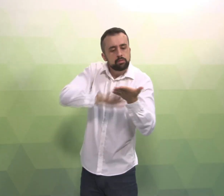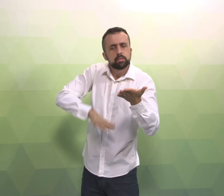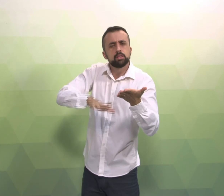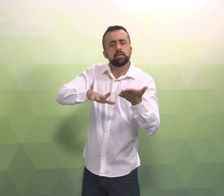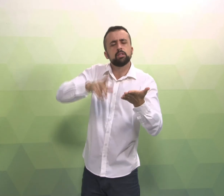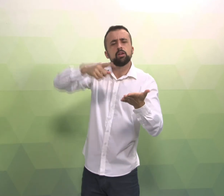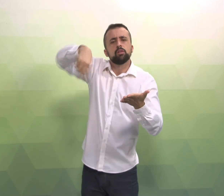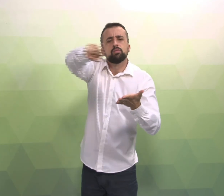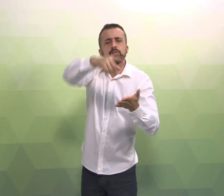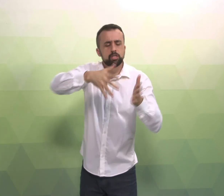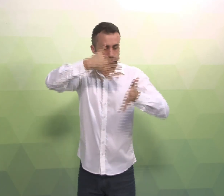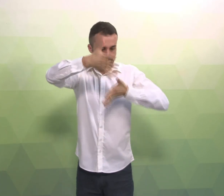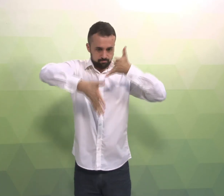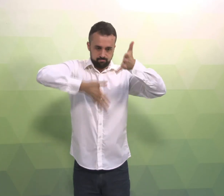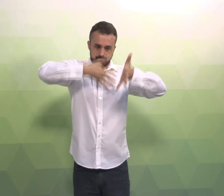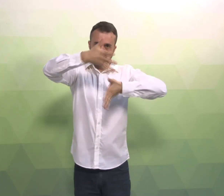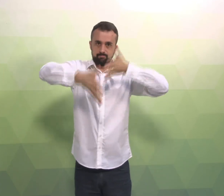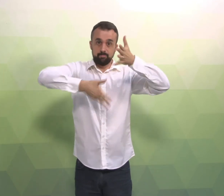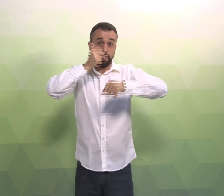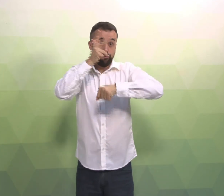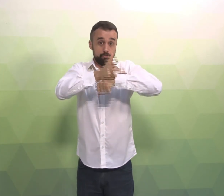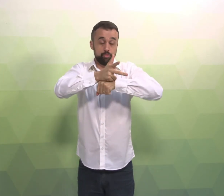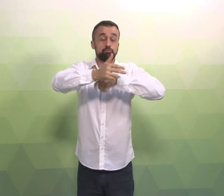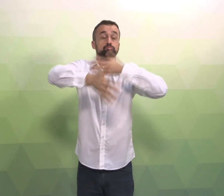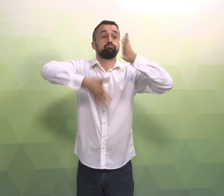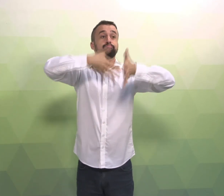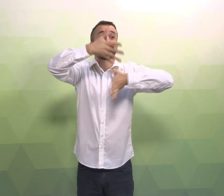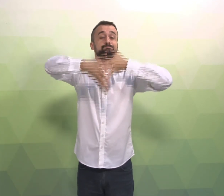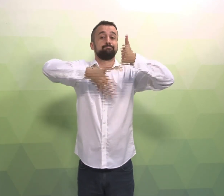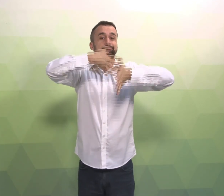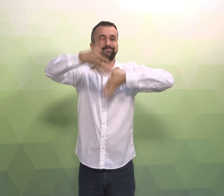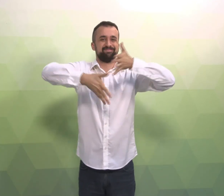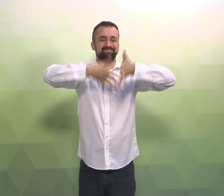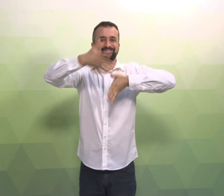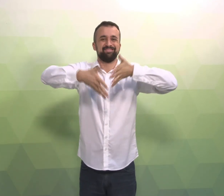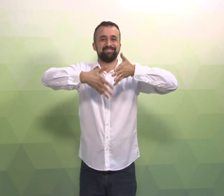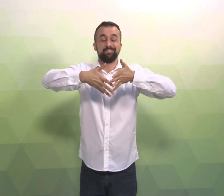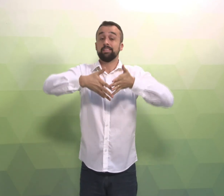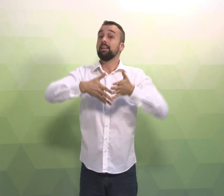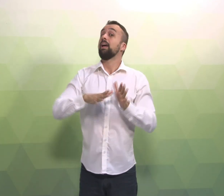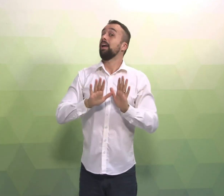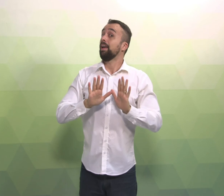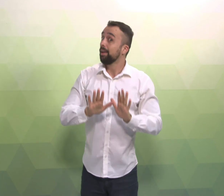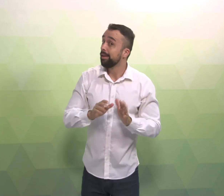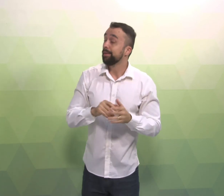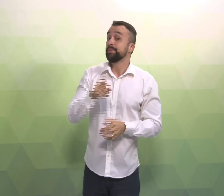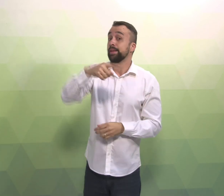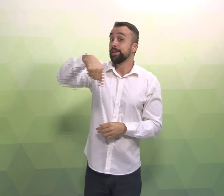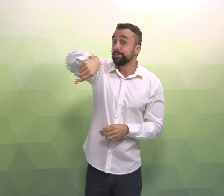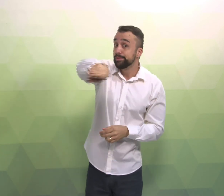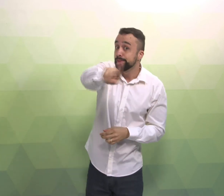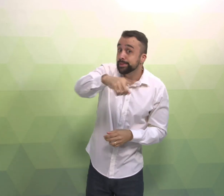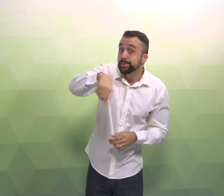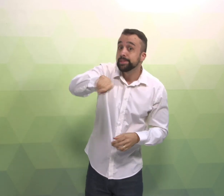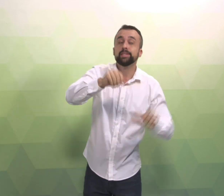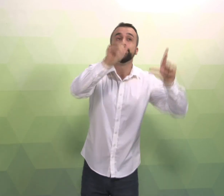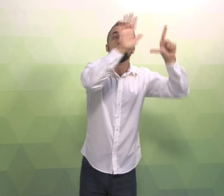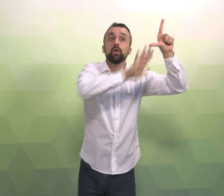Outra coisa, essas atividades nas quais vocês deverão postar vídeos sinalizando,